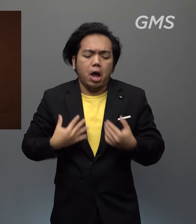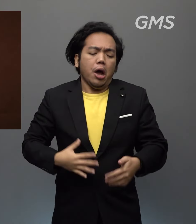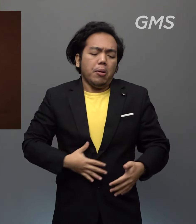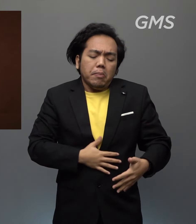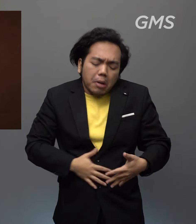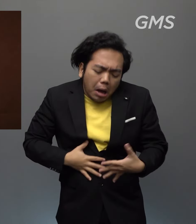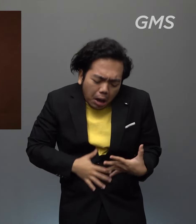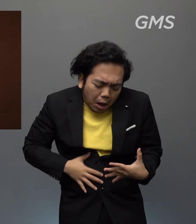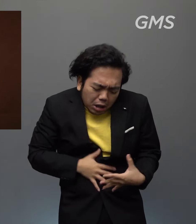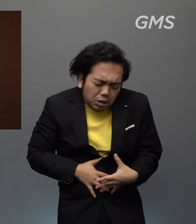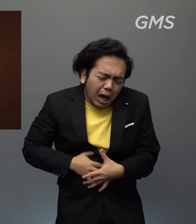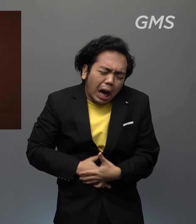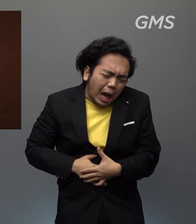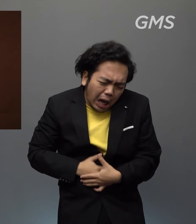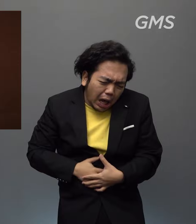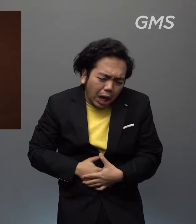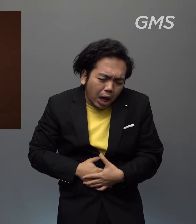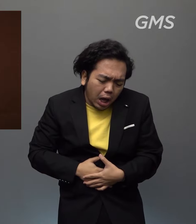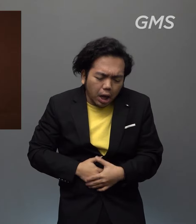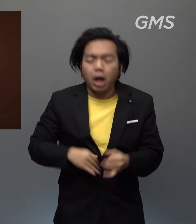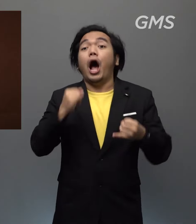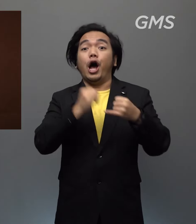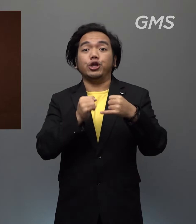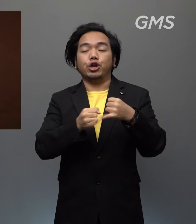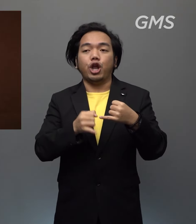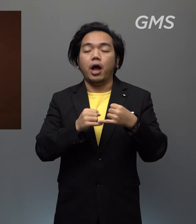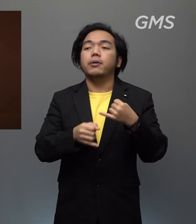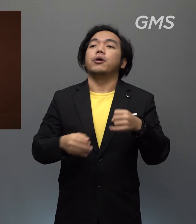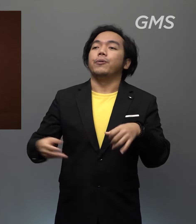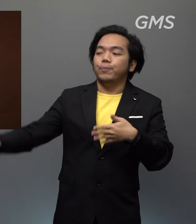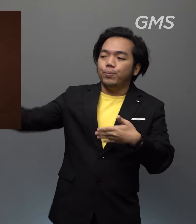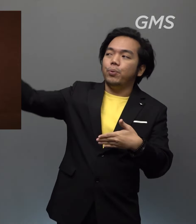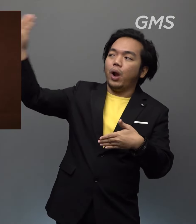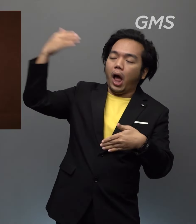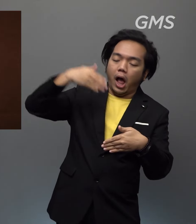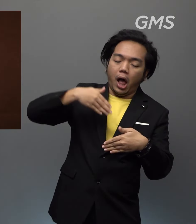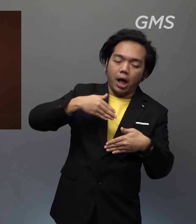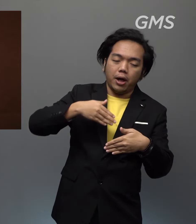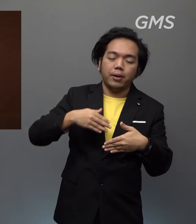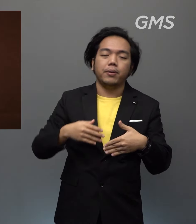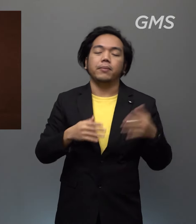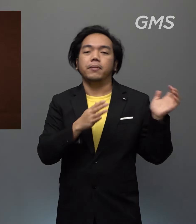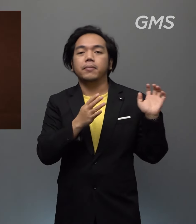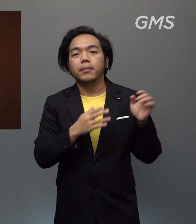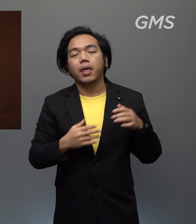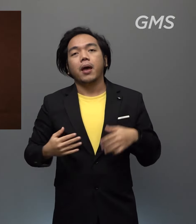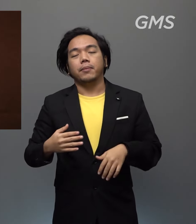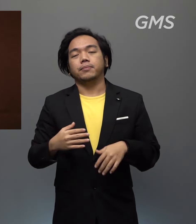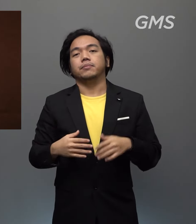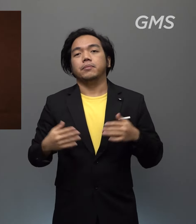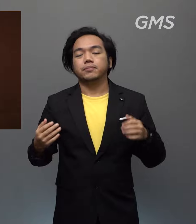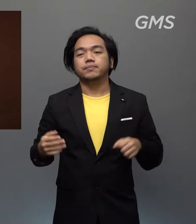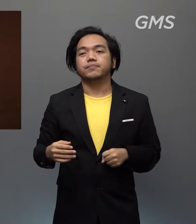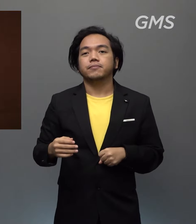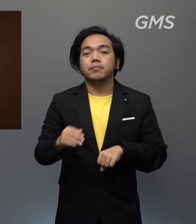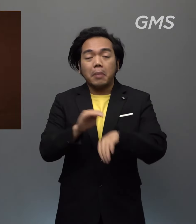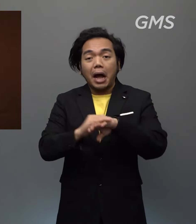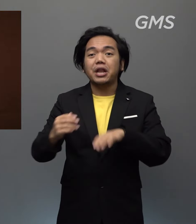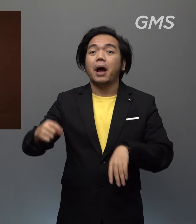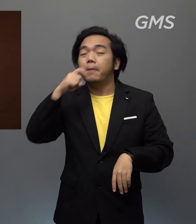compang-camping. Oke? Lalu akhirnya dia pulang kepada bapaknya. Di situ semua menjelaskan ketika kita